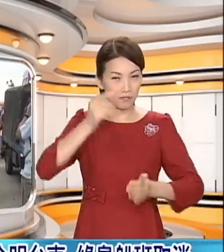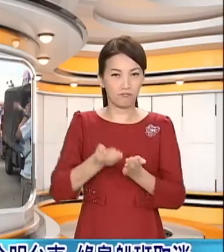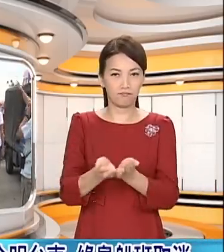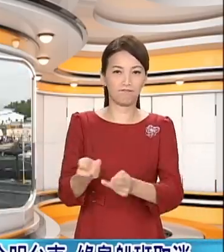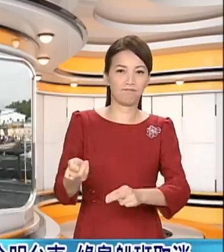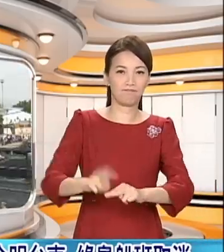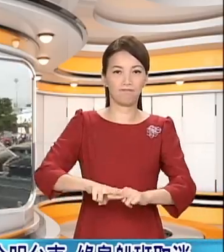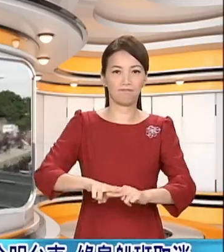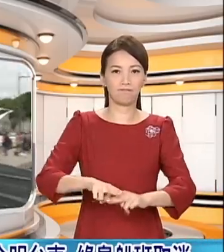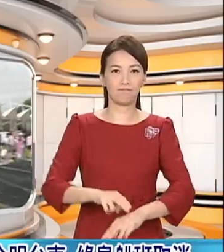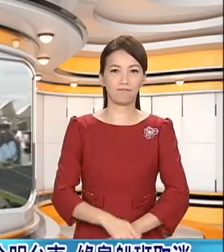都全部取消。